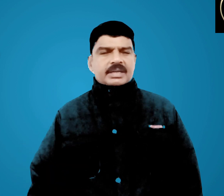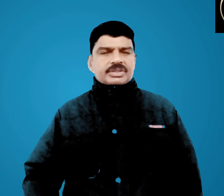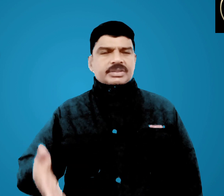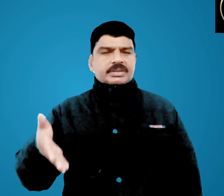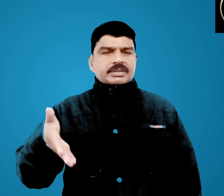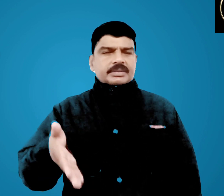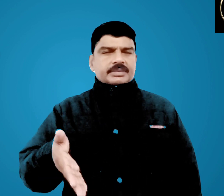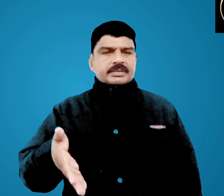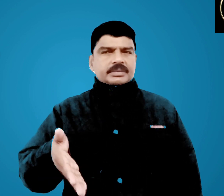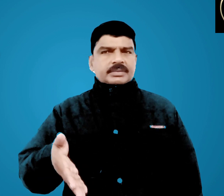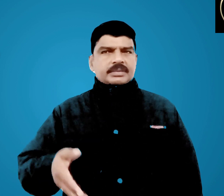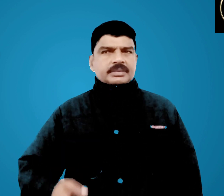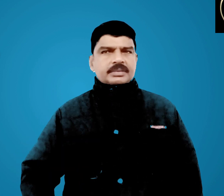आज